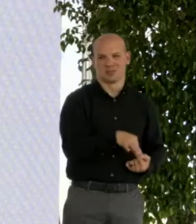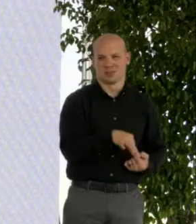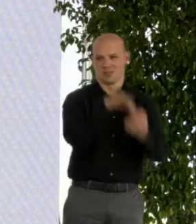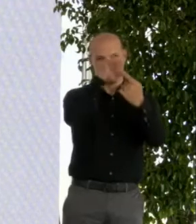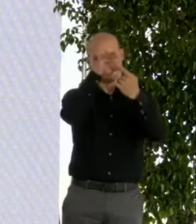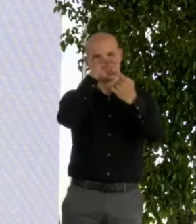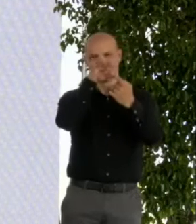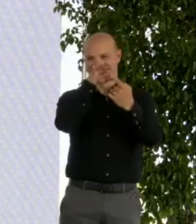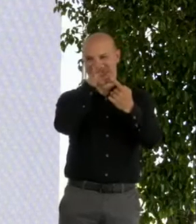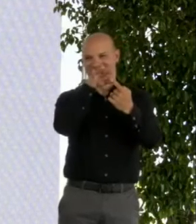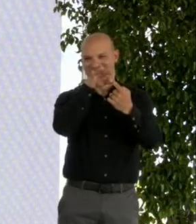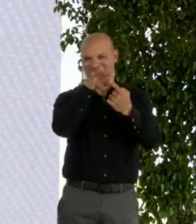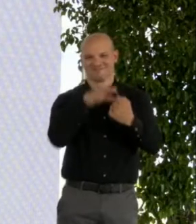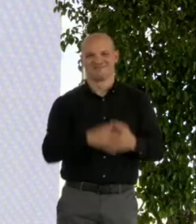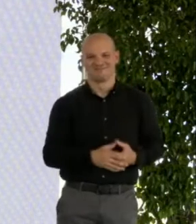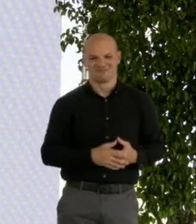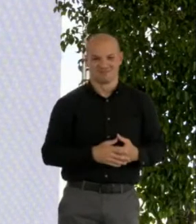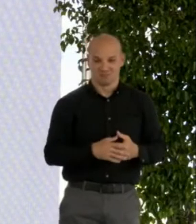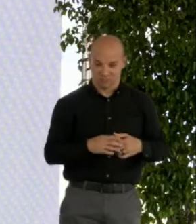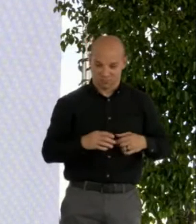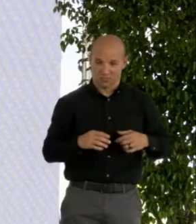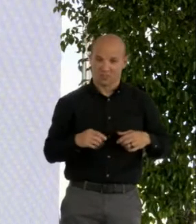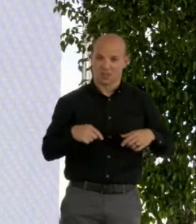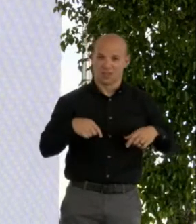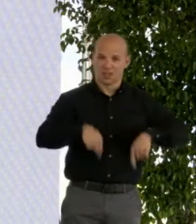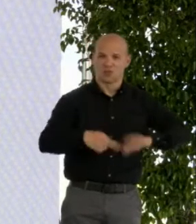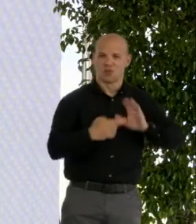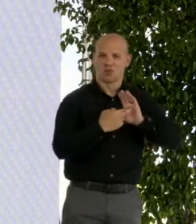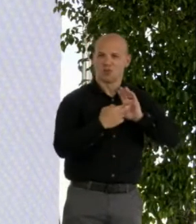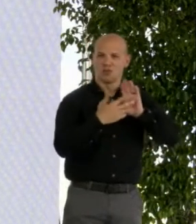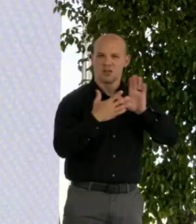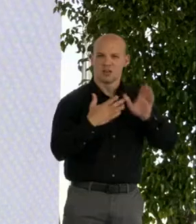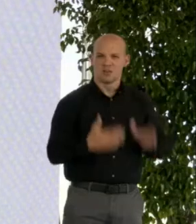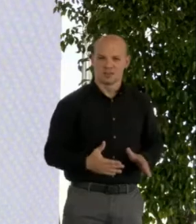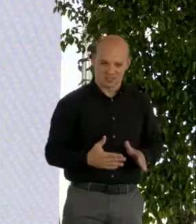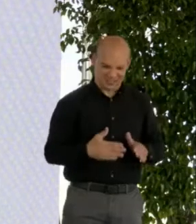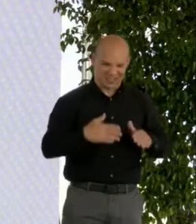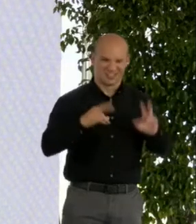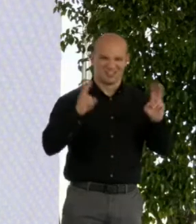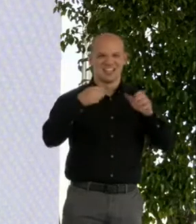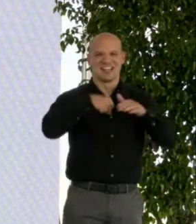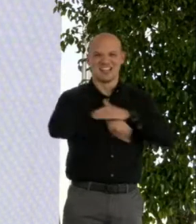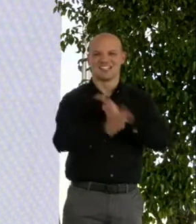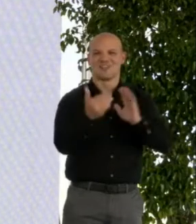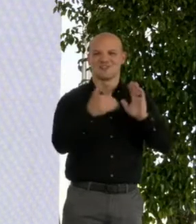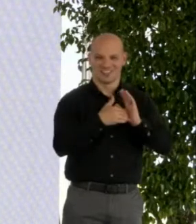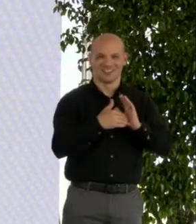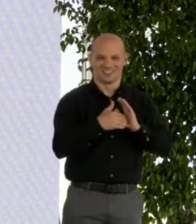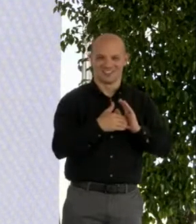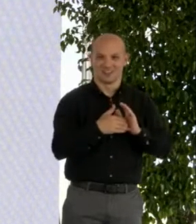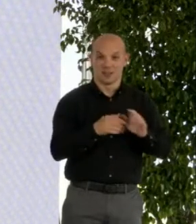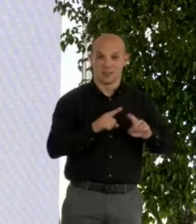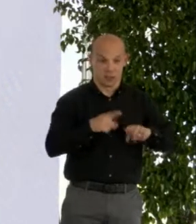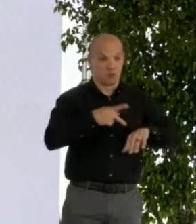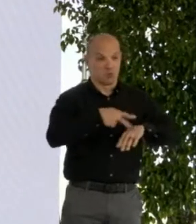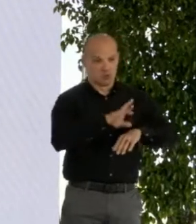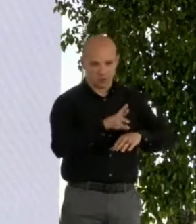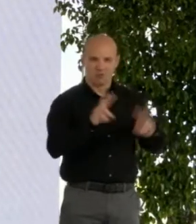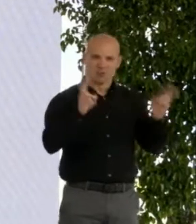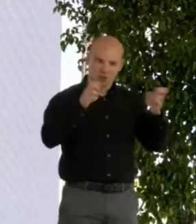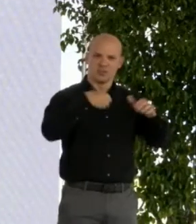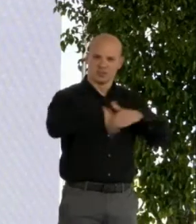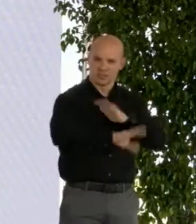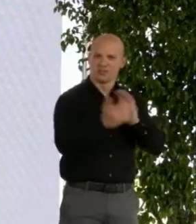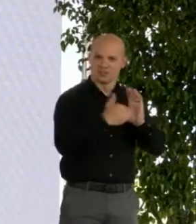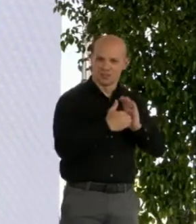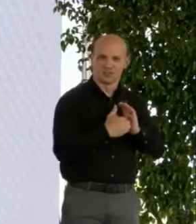personas. Esto es lo que representa el renacer de Bahía Urbana, pero también el renacer de lo que es Puerto Rico. Y